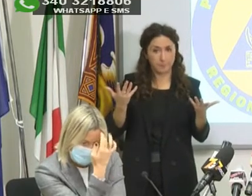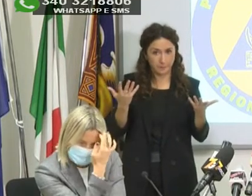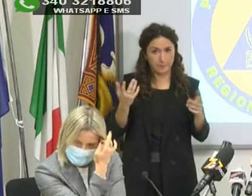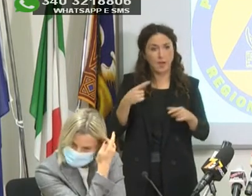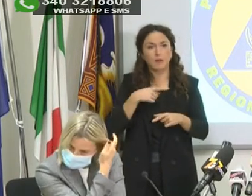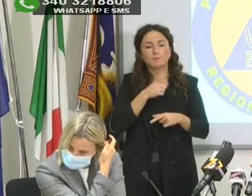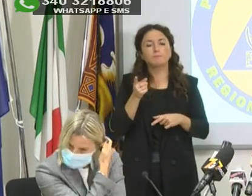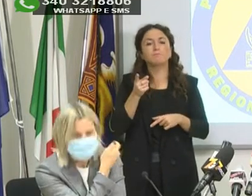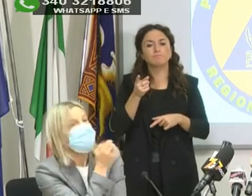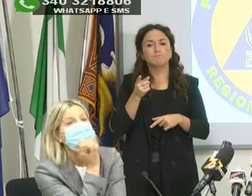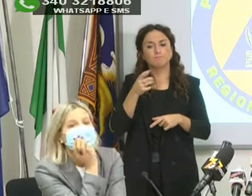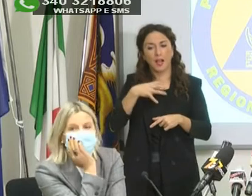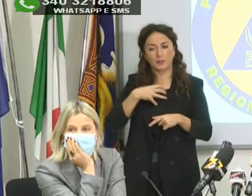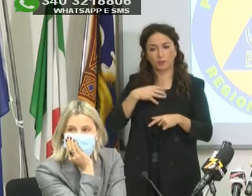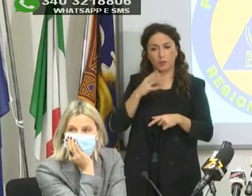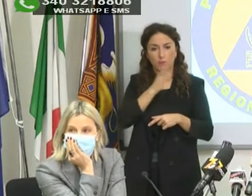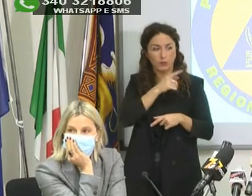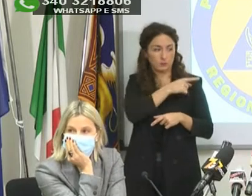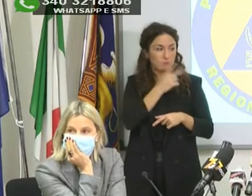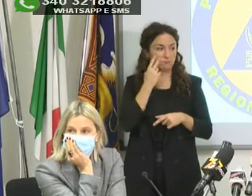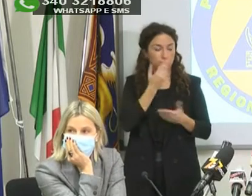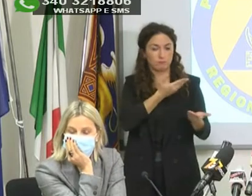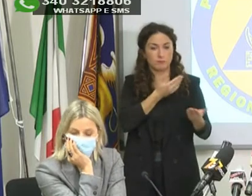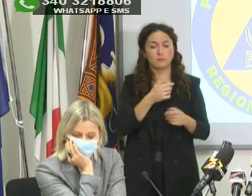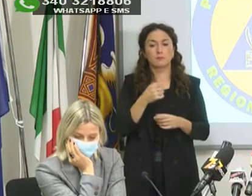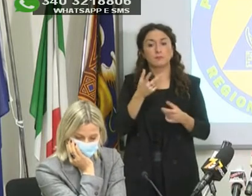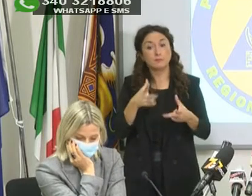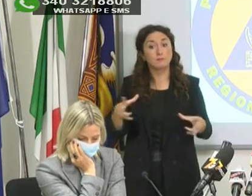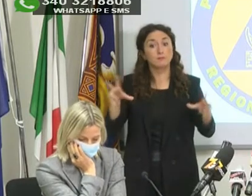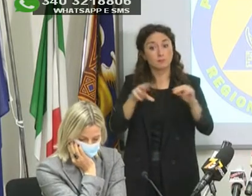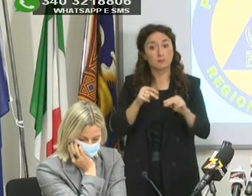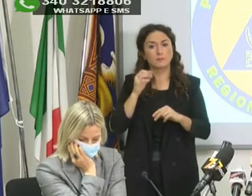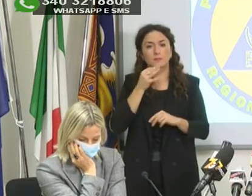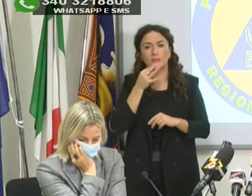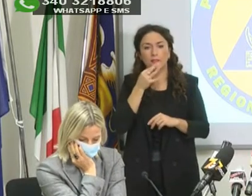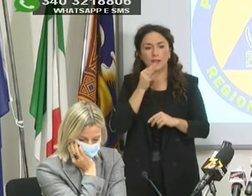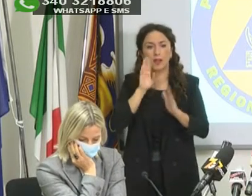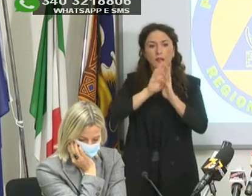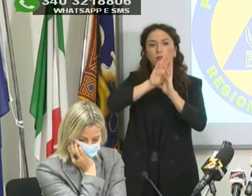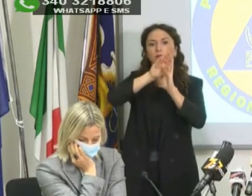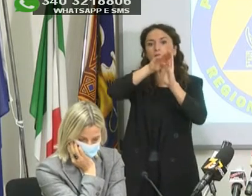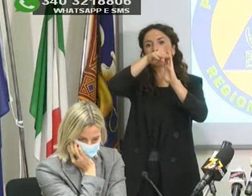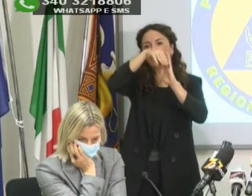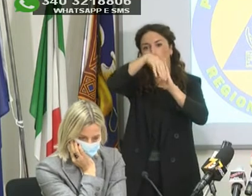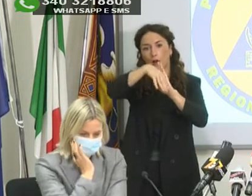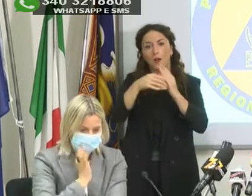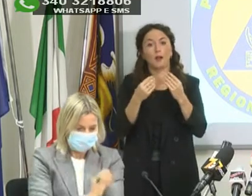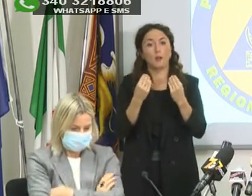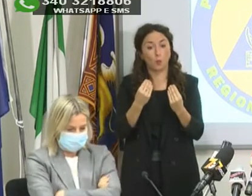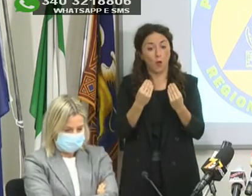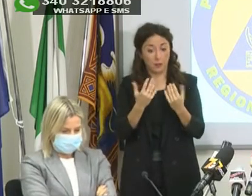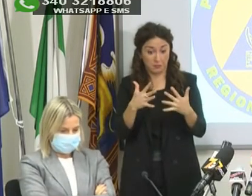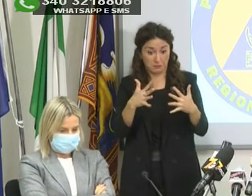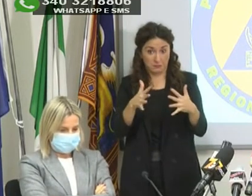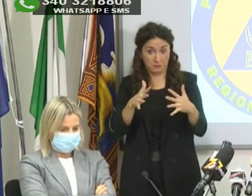parlate con l'assessore Bottacin, è pur vero che se si replicasse vuol dire che inizieremo una discesa verosimilmente alla volta